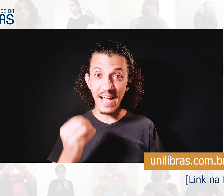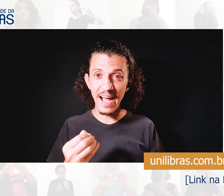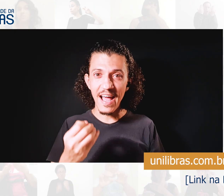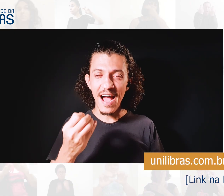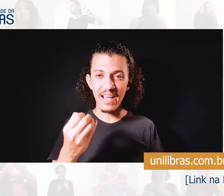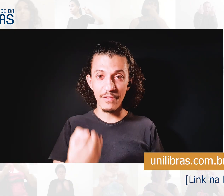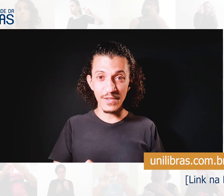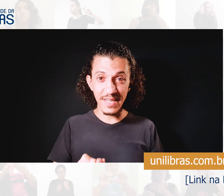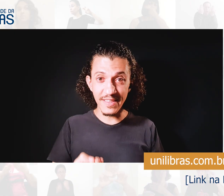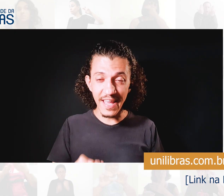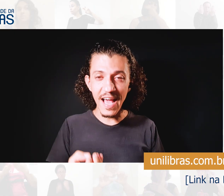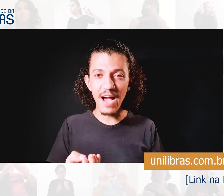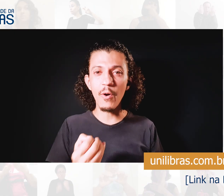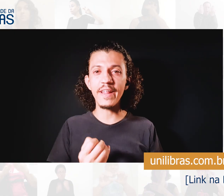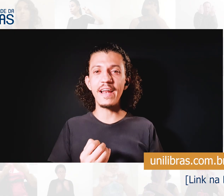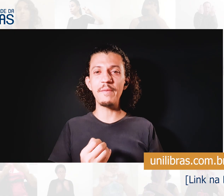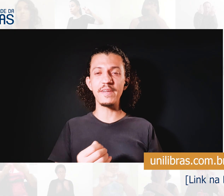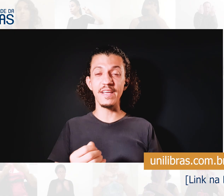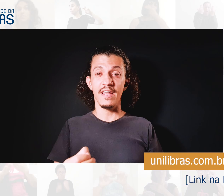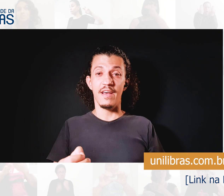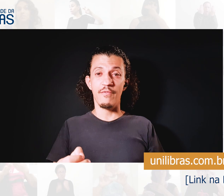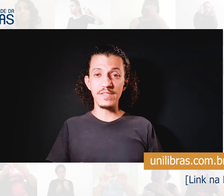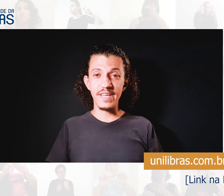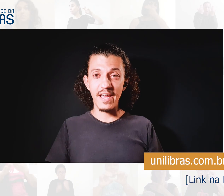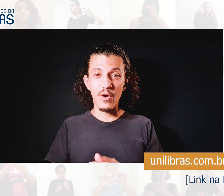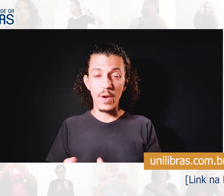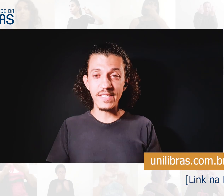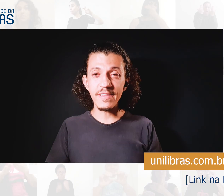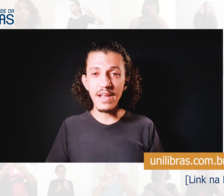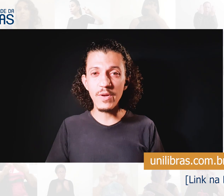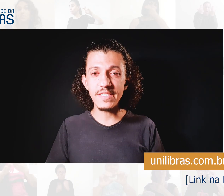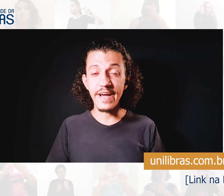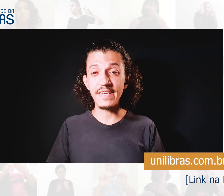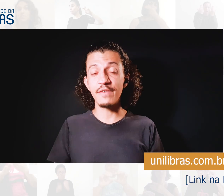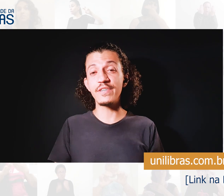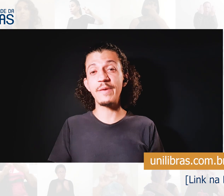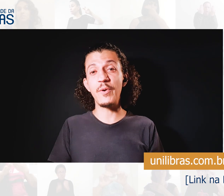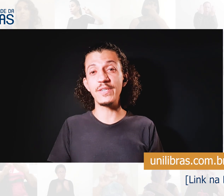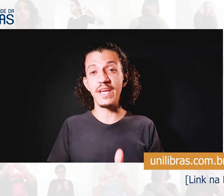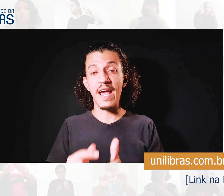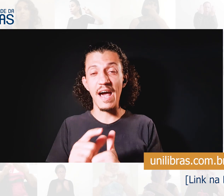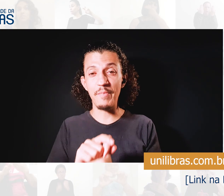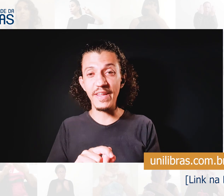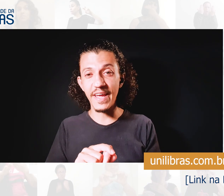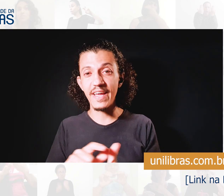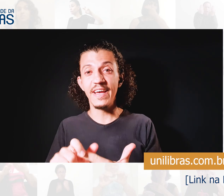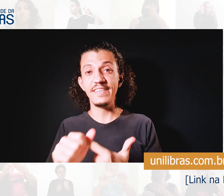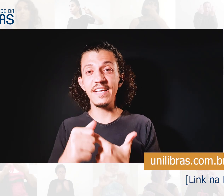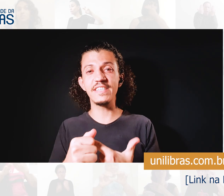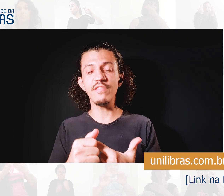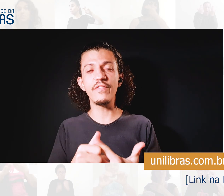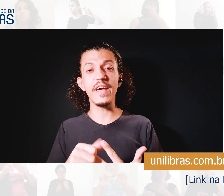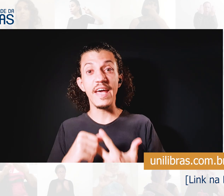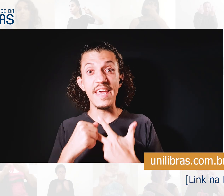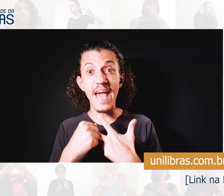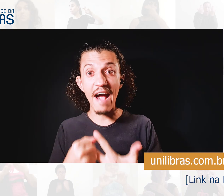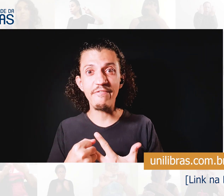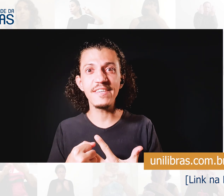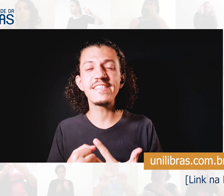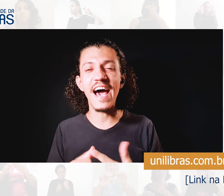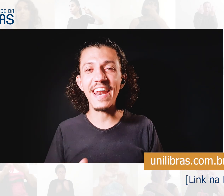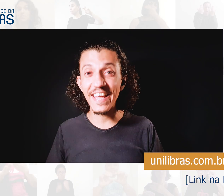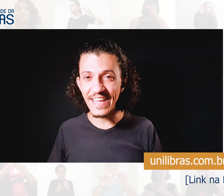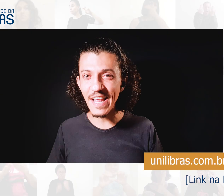você tem agora na Libras, você, com a escrita da língua de sinais, você pode aprender, se desenvolver